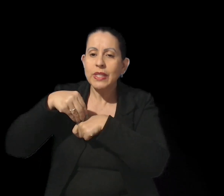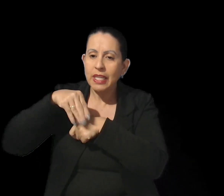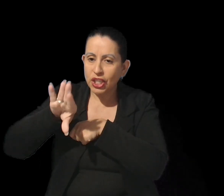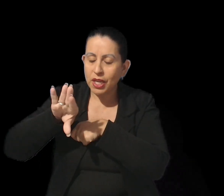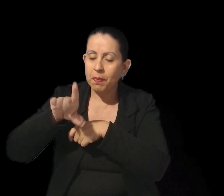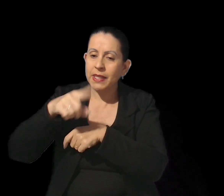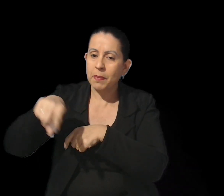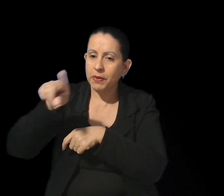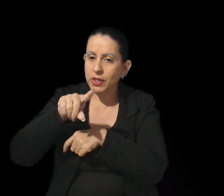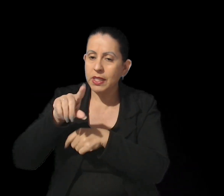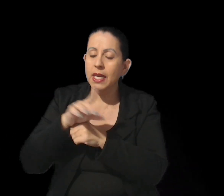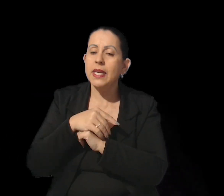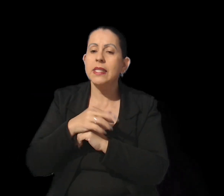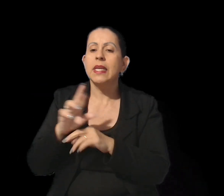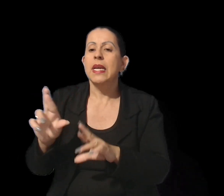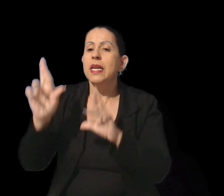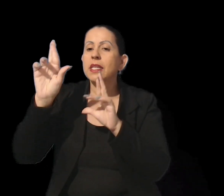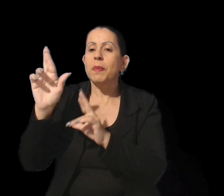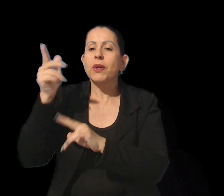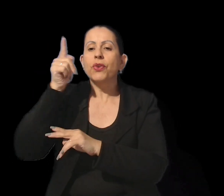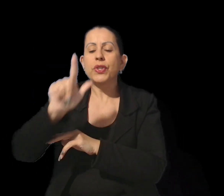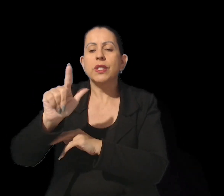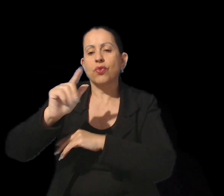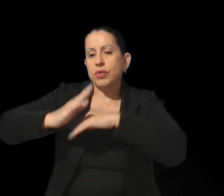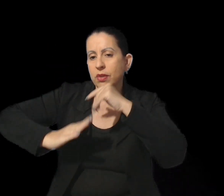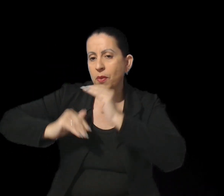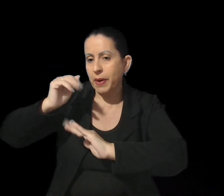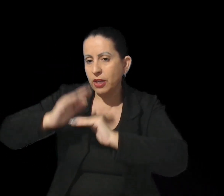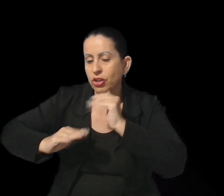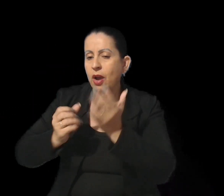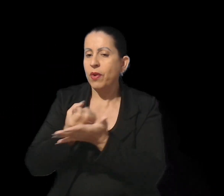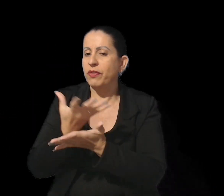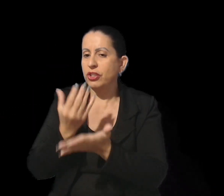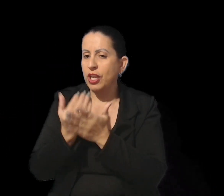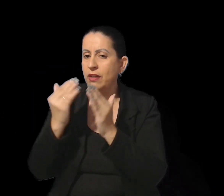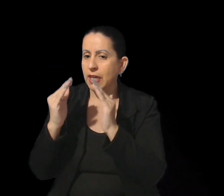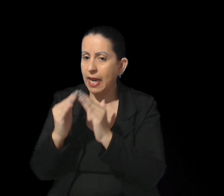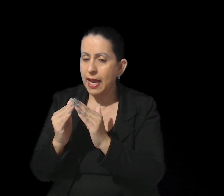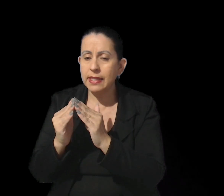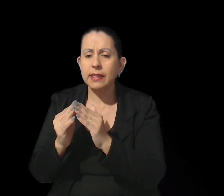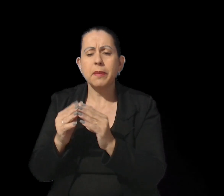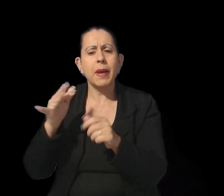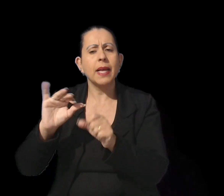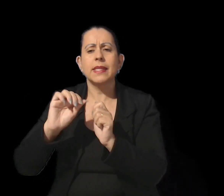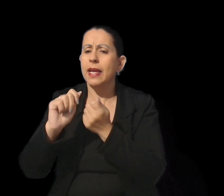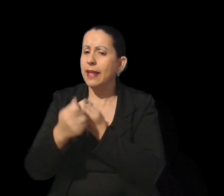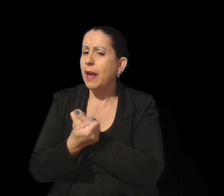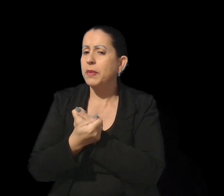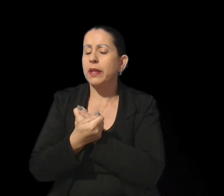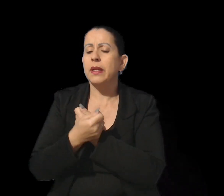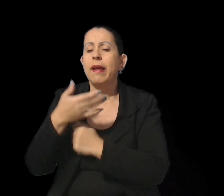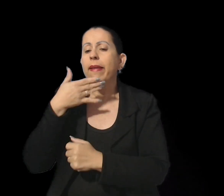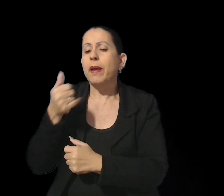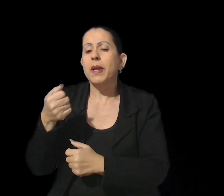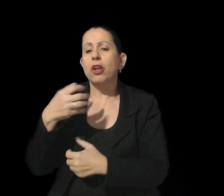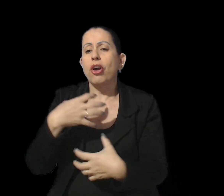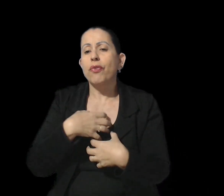gostaria de repassar para vocês. Espero que vocês consigam praticar o evangelho em casa, mas adaptem da melhor